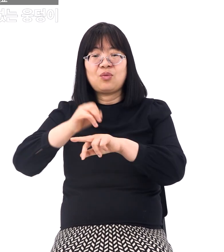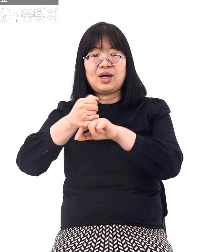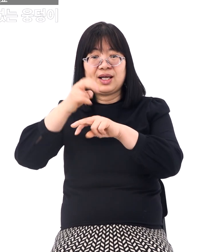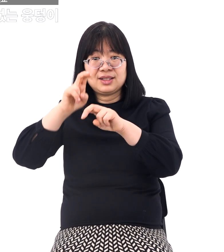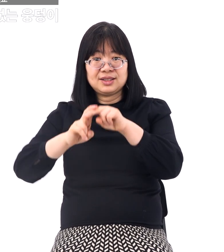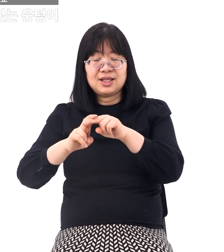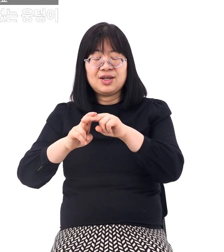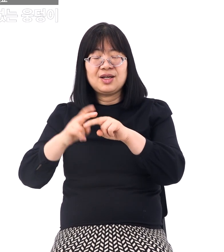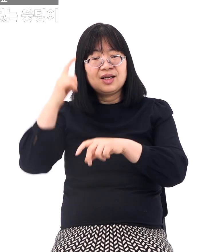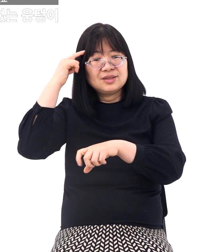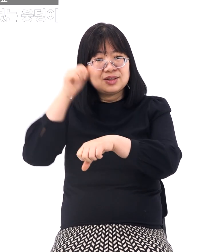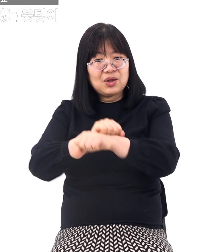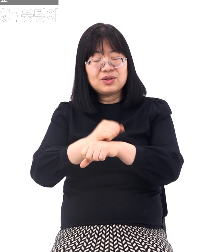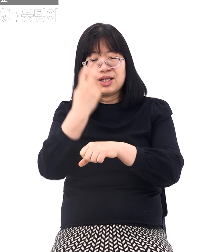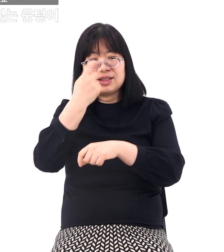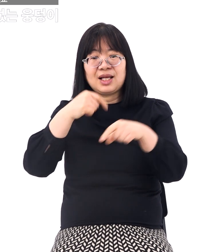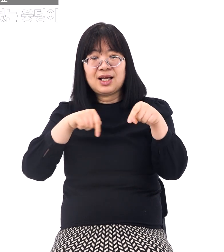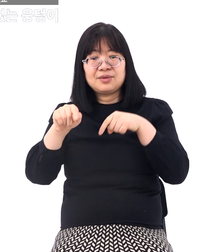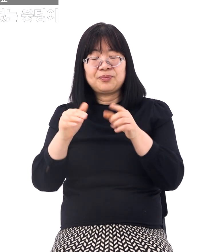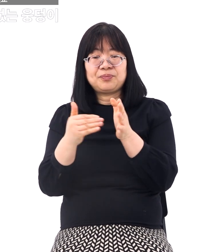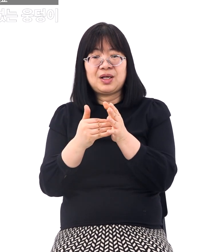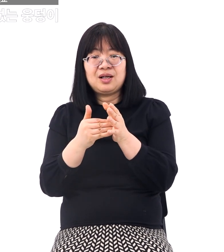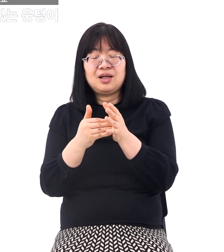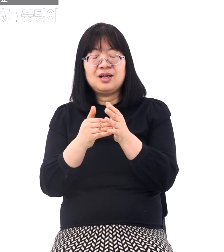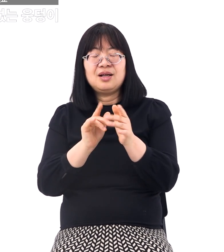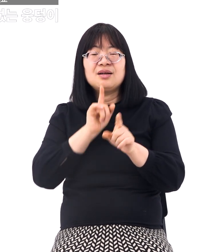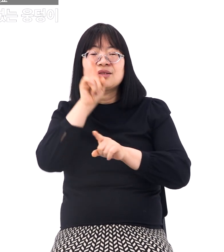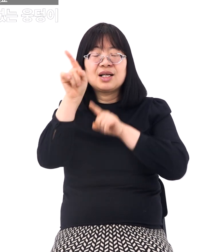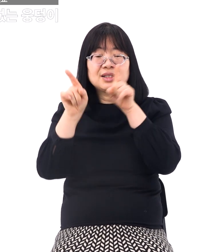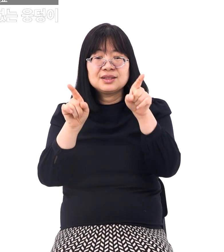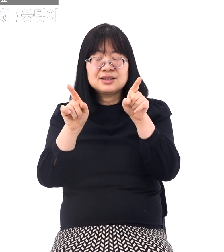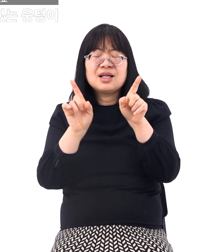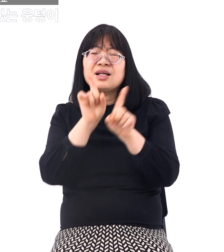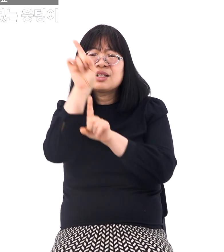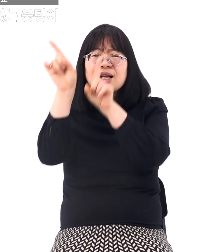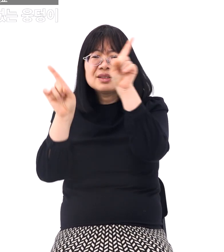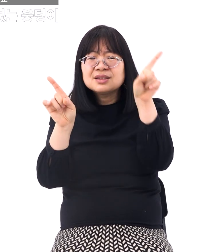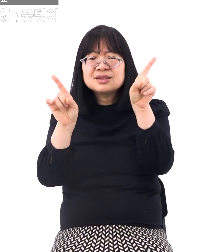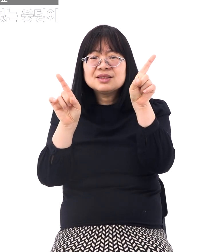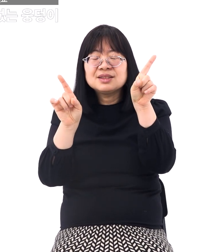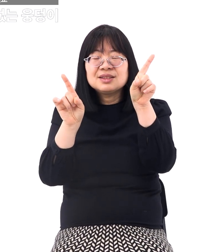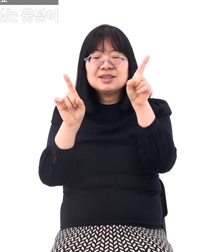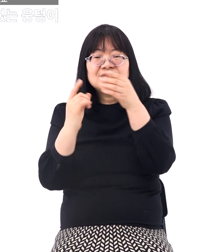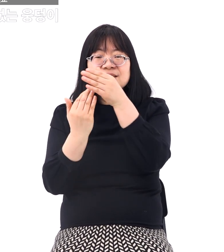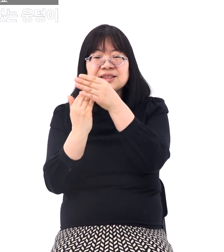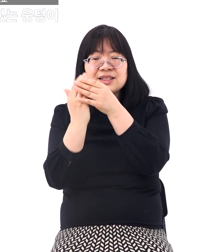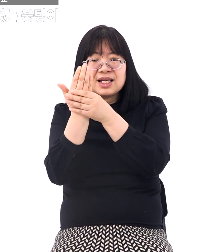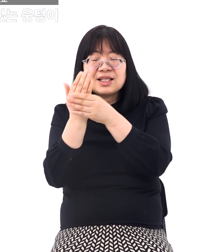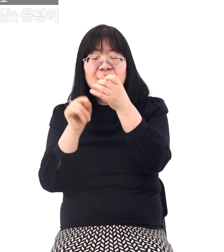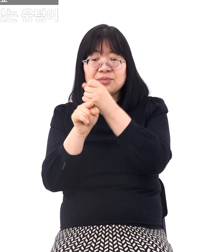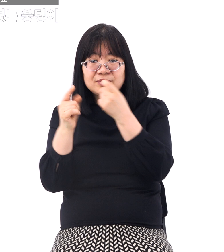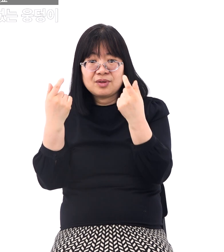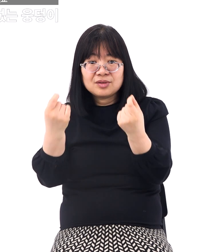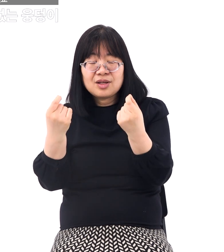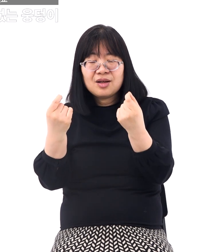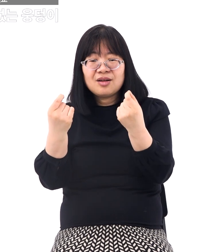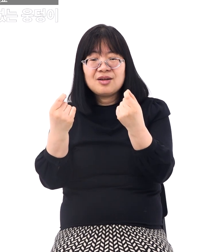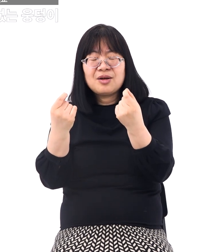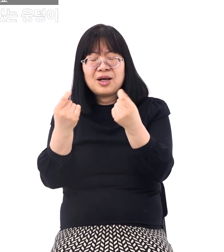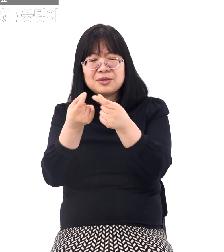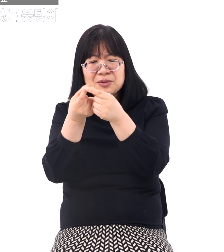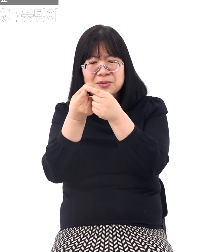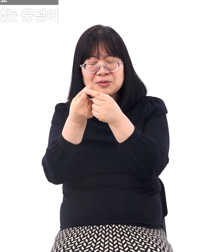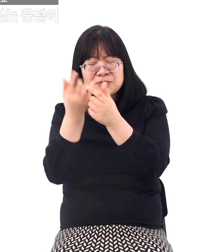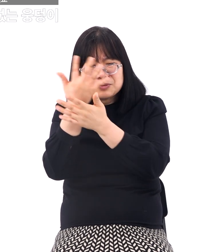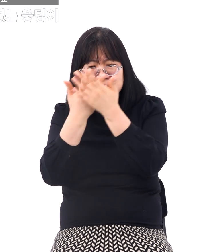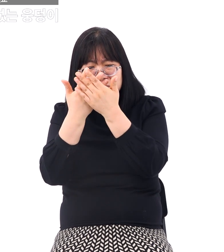되어 지혜롭게 다스리며. 가지는 싹이라는 뜻인데 이건 아직도